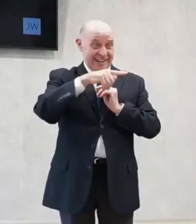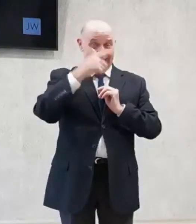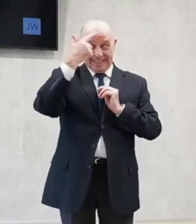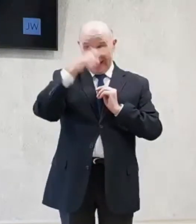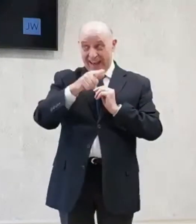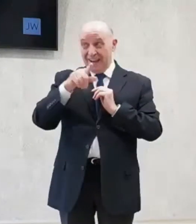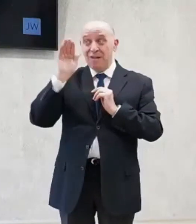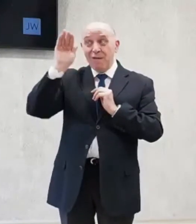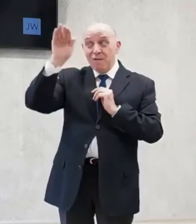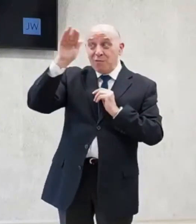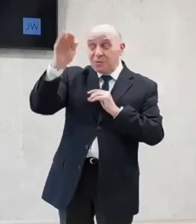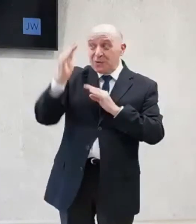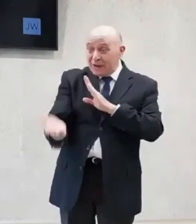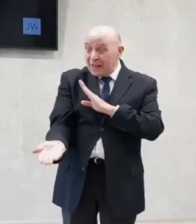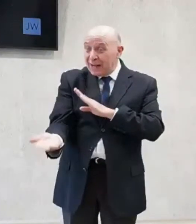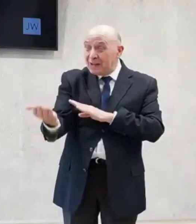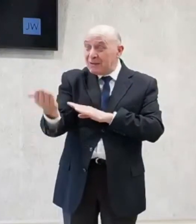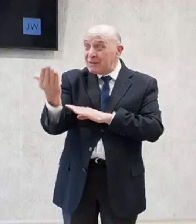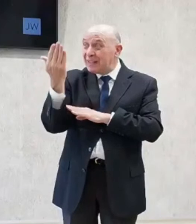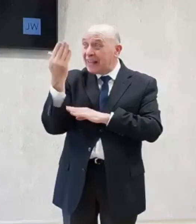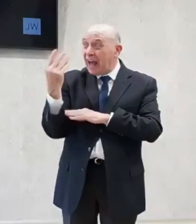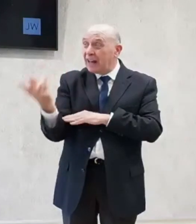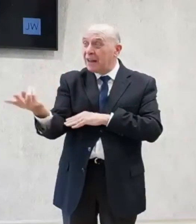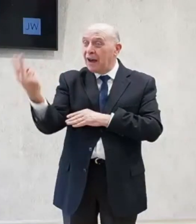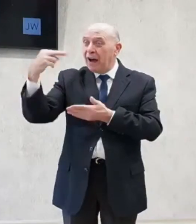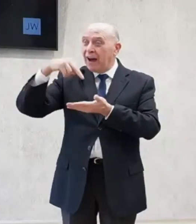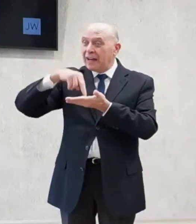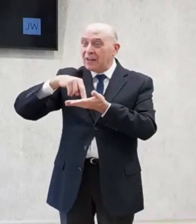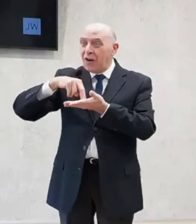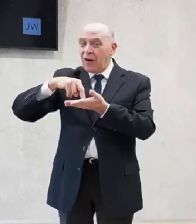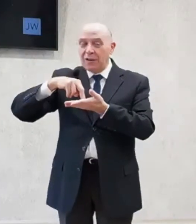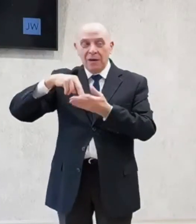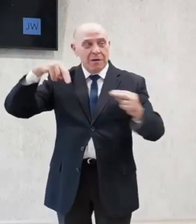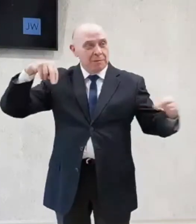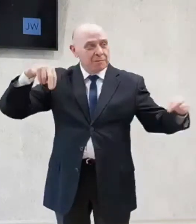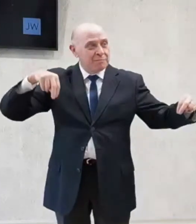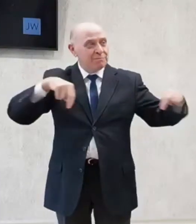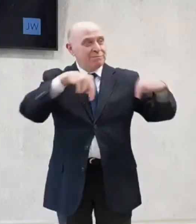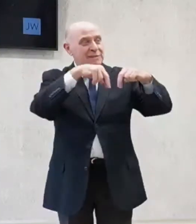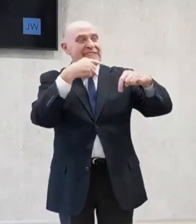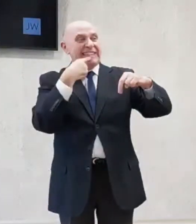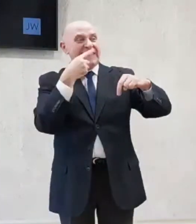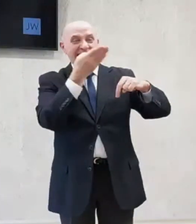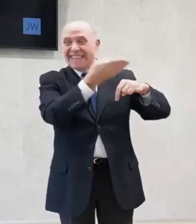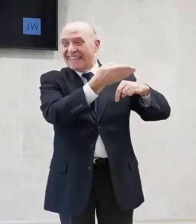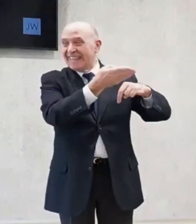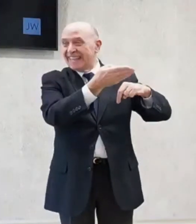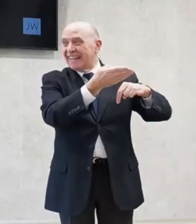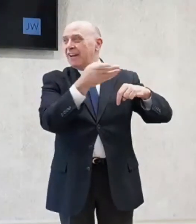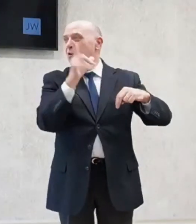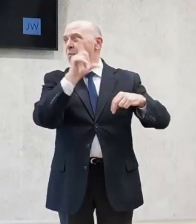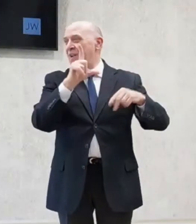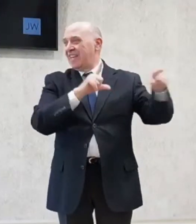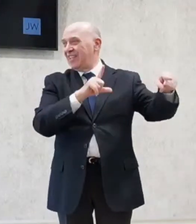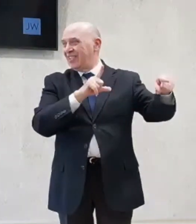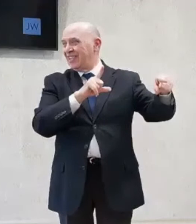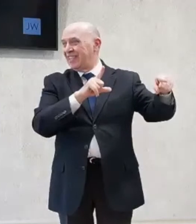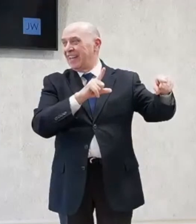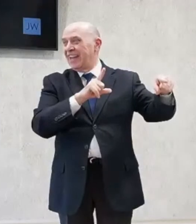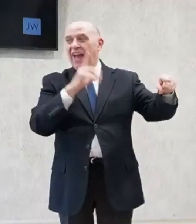troverà a te Luigi troverà te Alfonso Maria i suoi nipoti Massimiliano